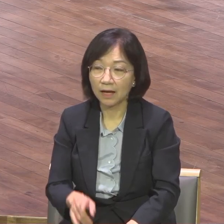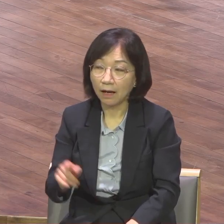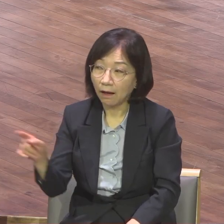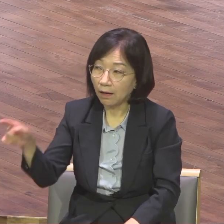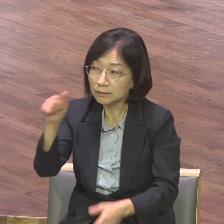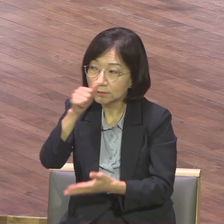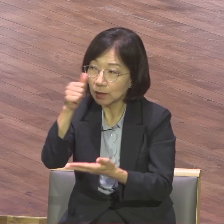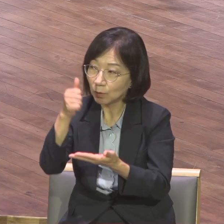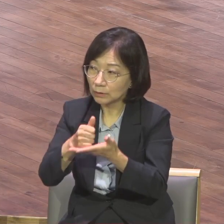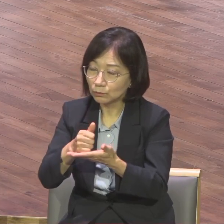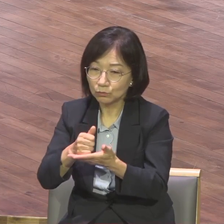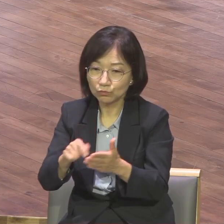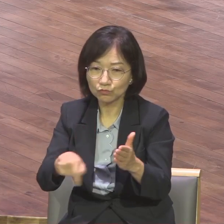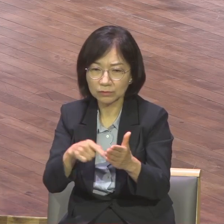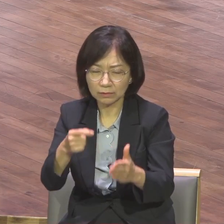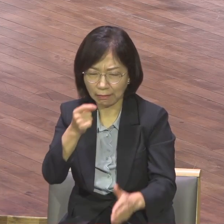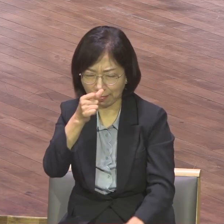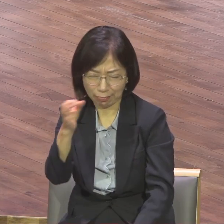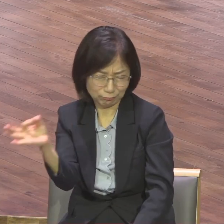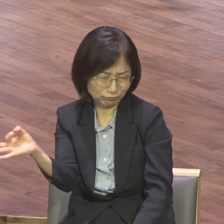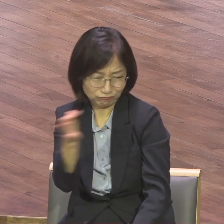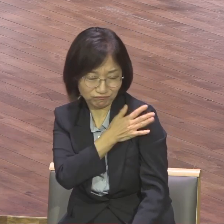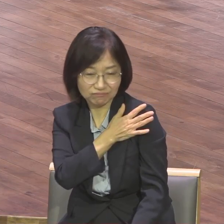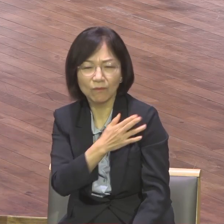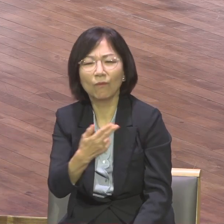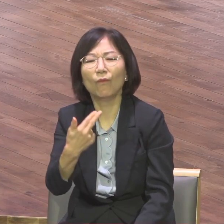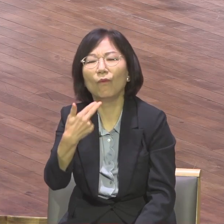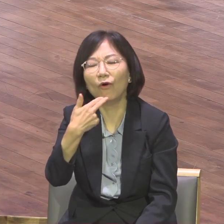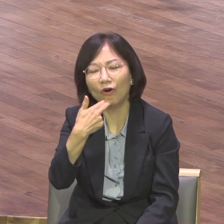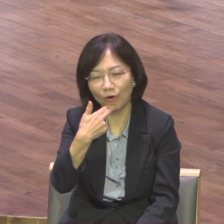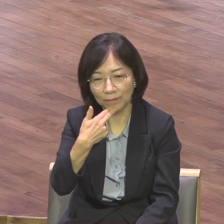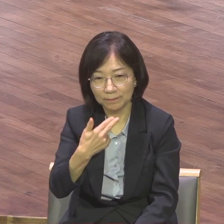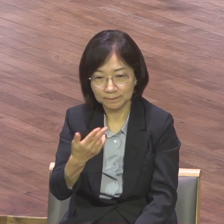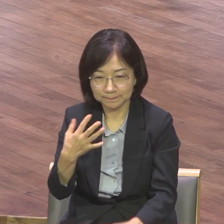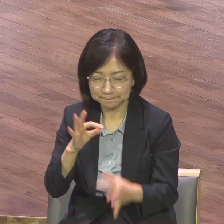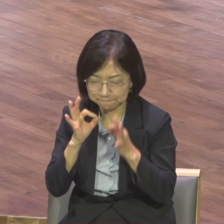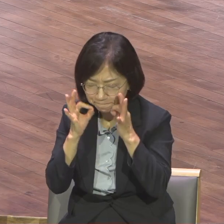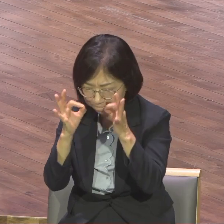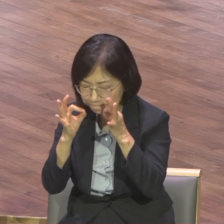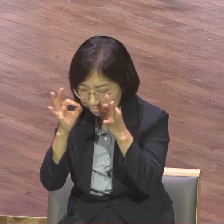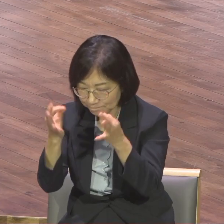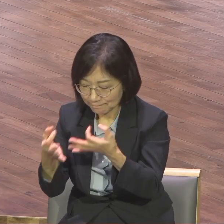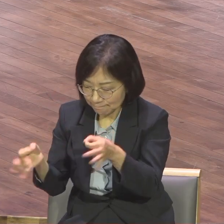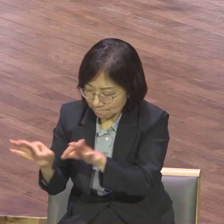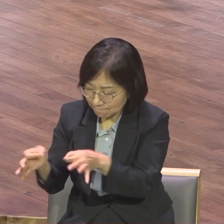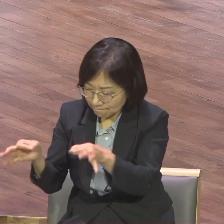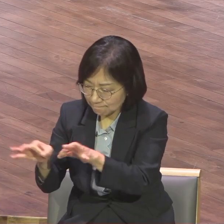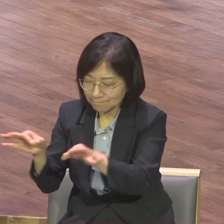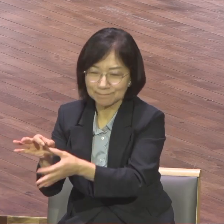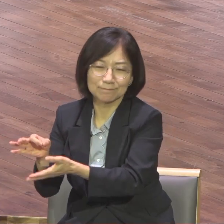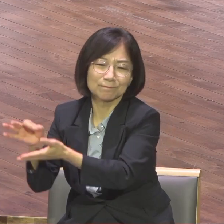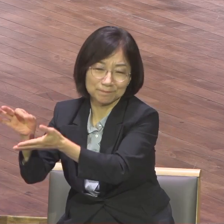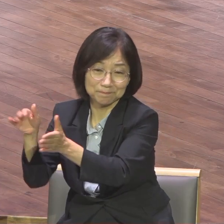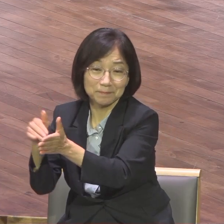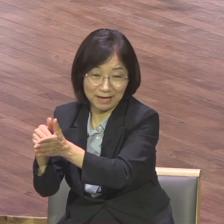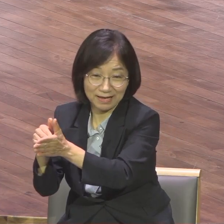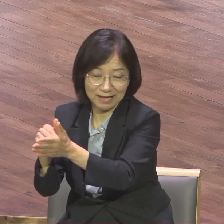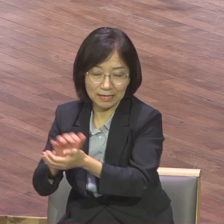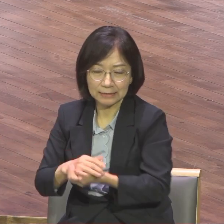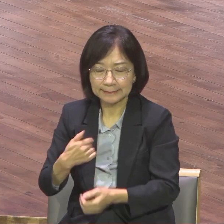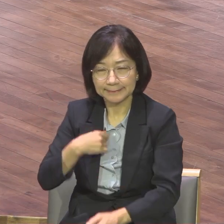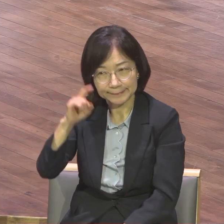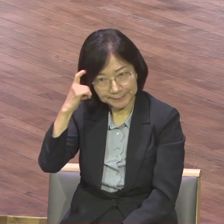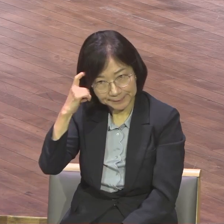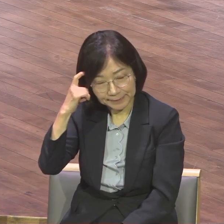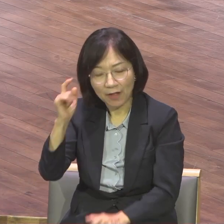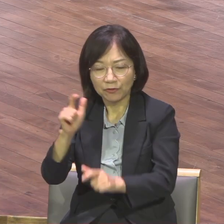없잖아요. 최선을 다해서 했습니다. 제 마음은 그래요. 전부 다 하나님 더 큰 축복을 받아야